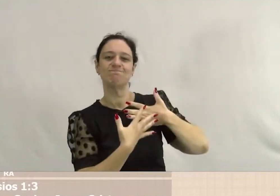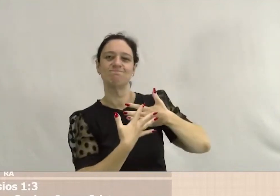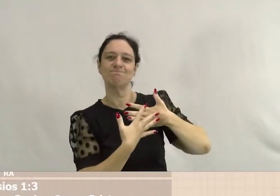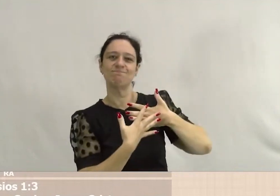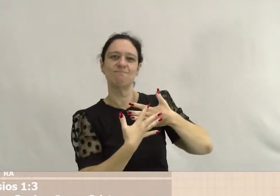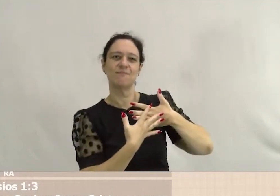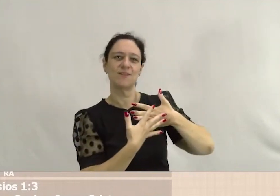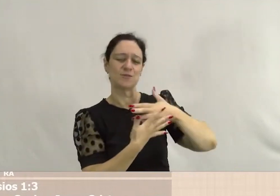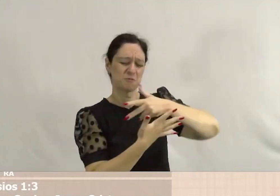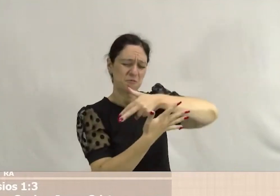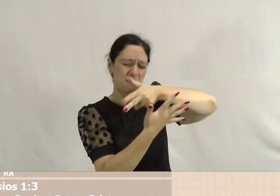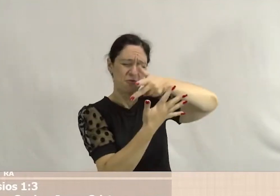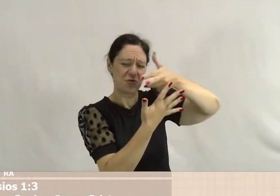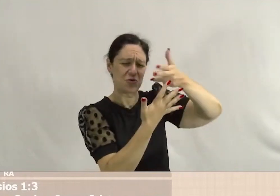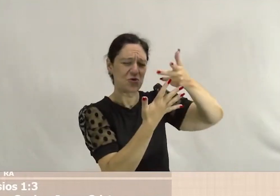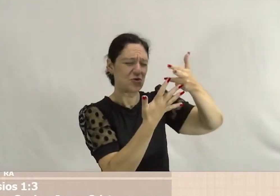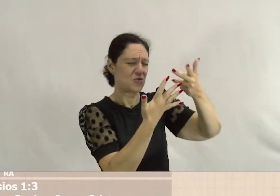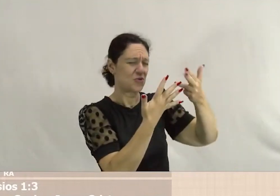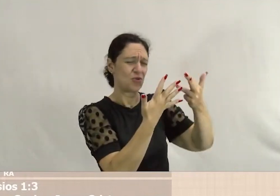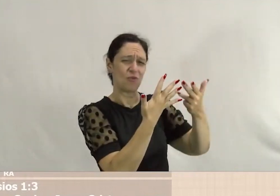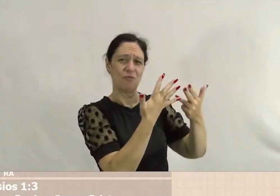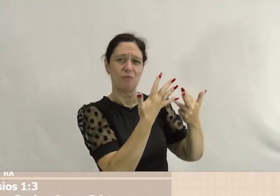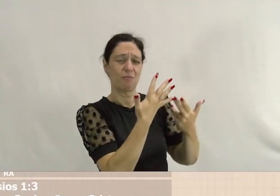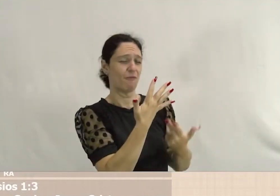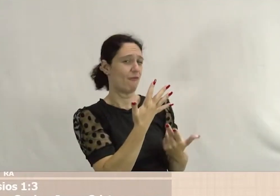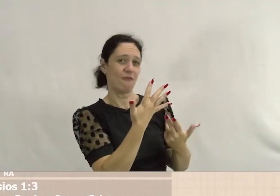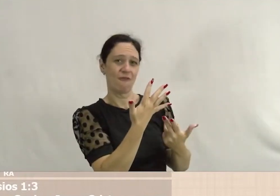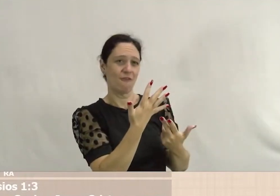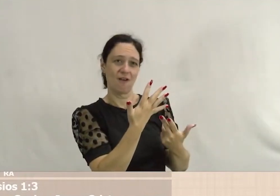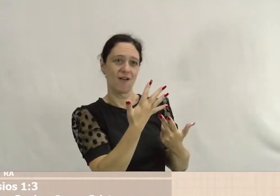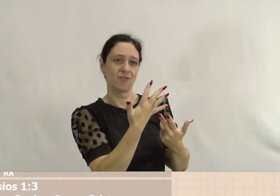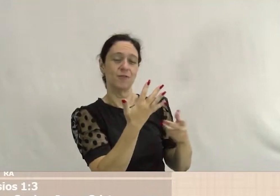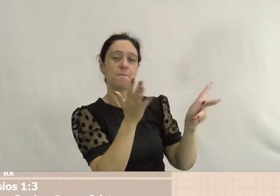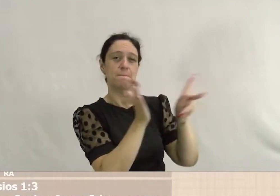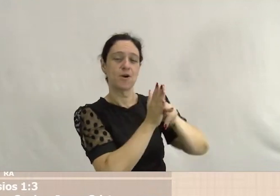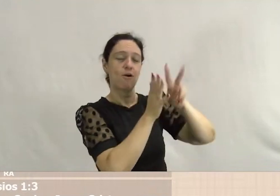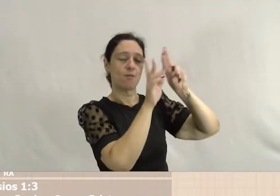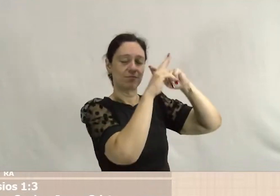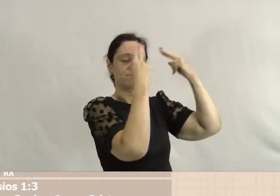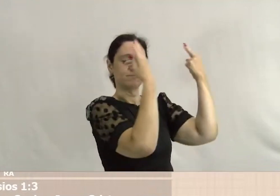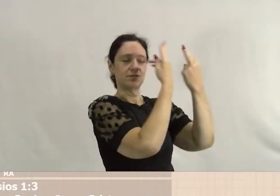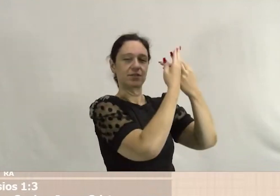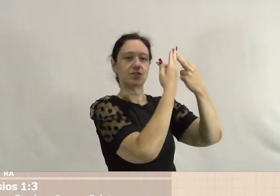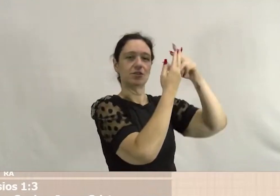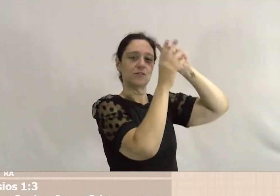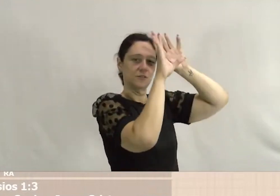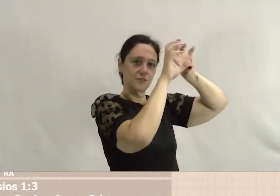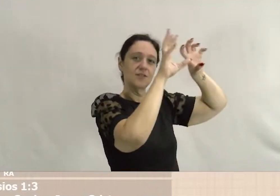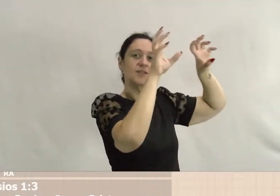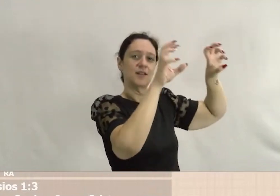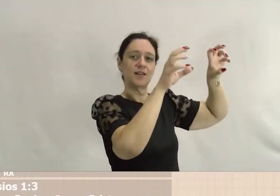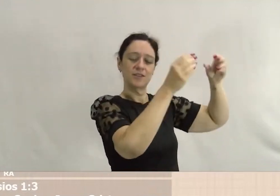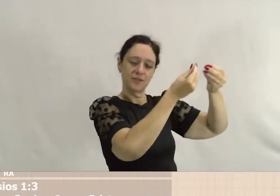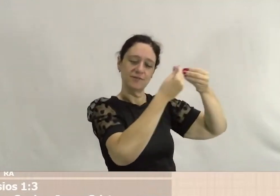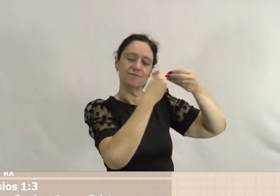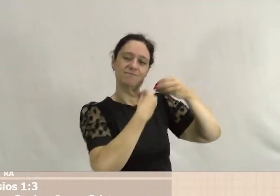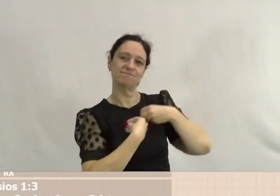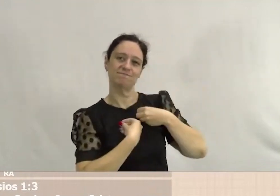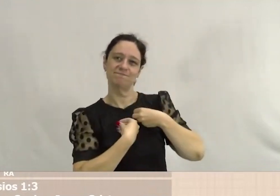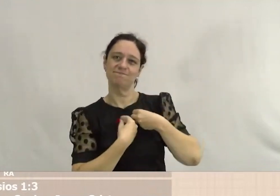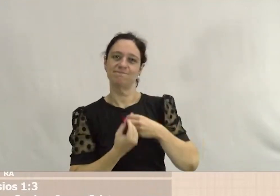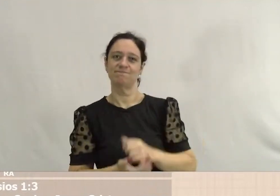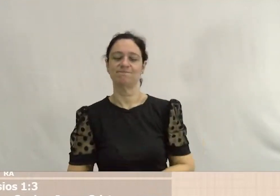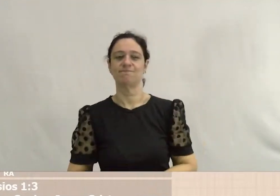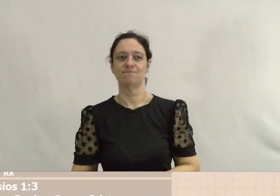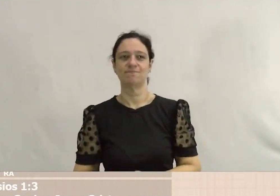com toda sorte de bênção espiritual nas regiões celestiais em Cristo. Mediante todo